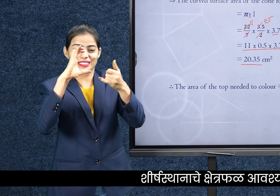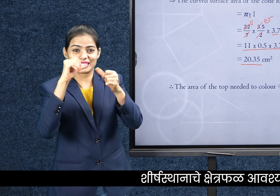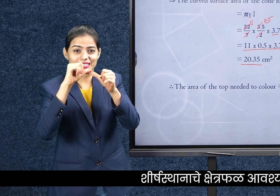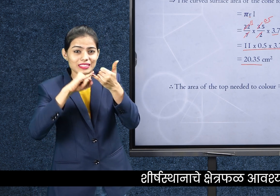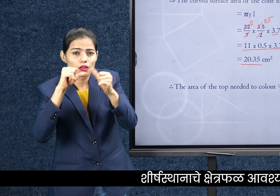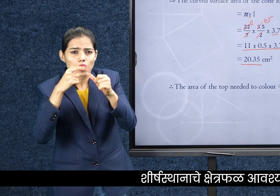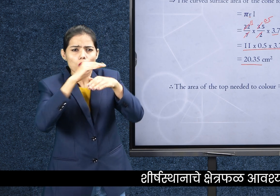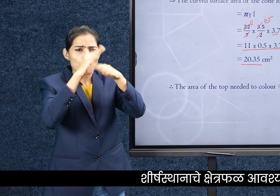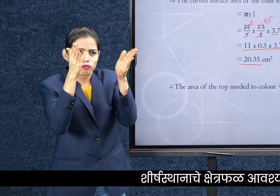आहे.